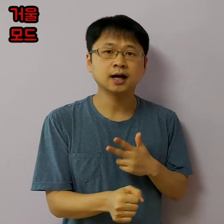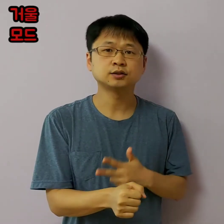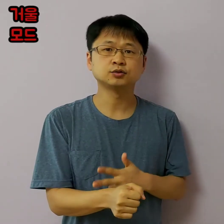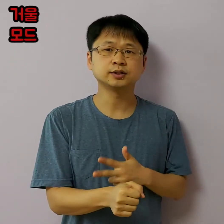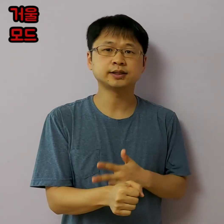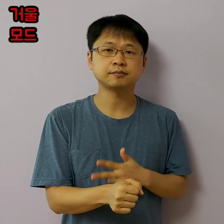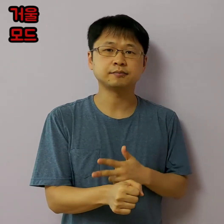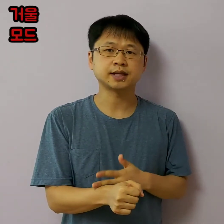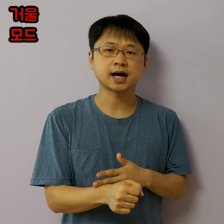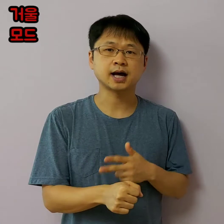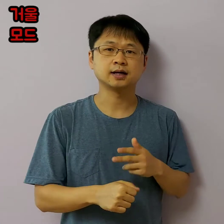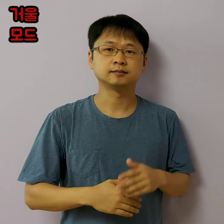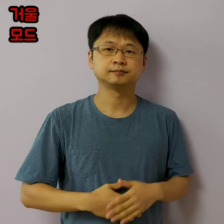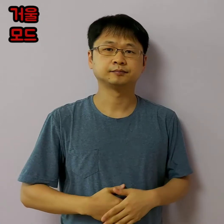안녕하십니까, 준원쌤입니다.